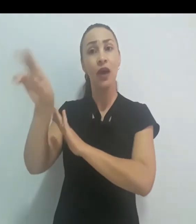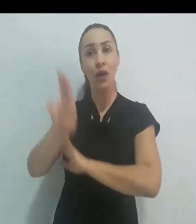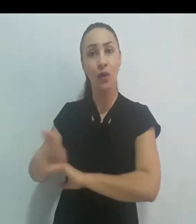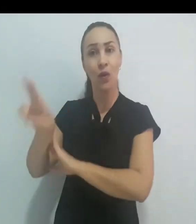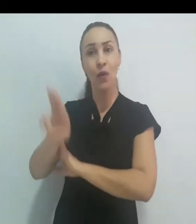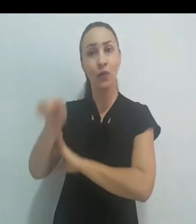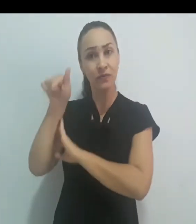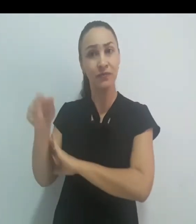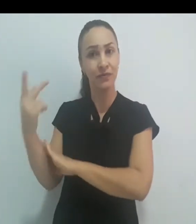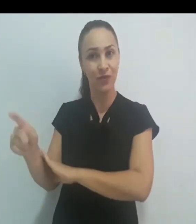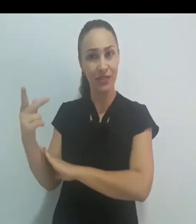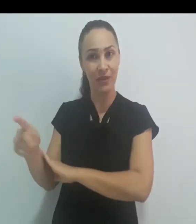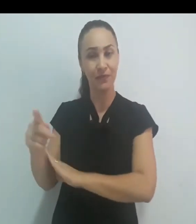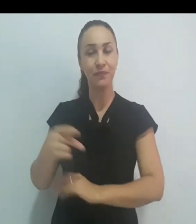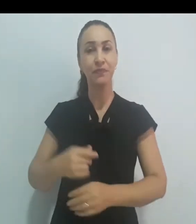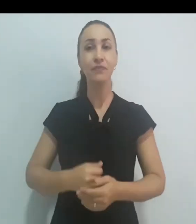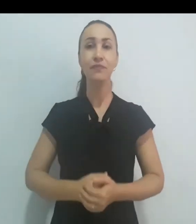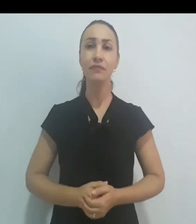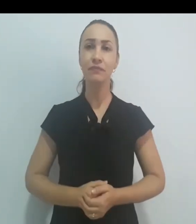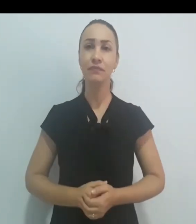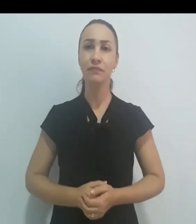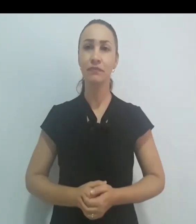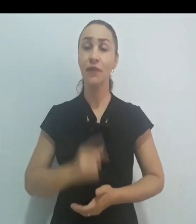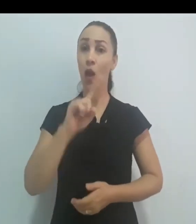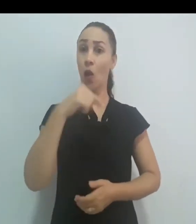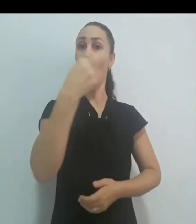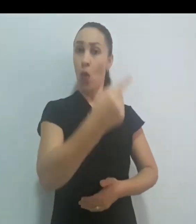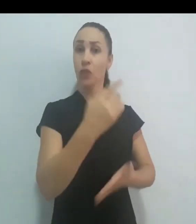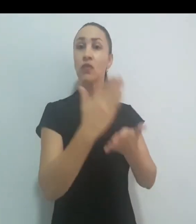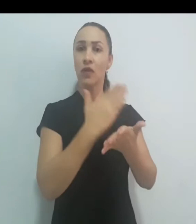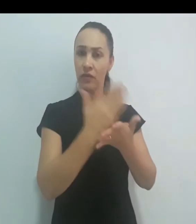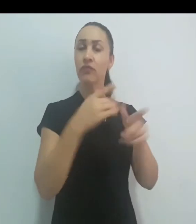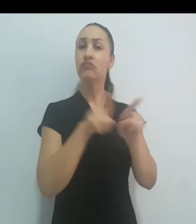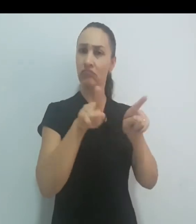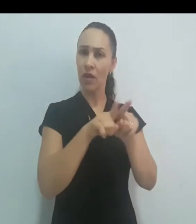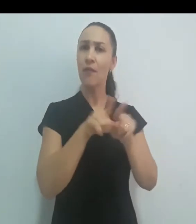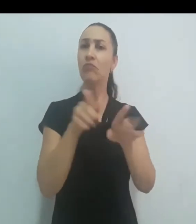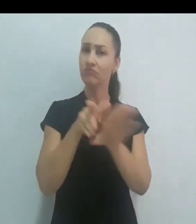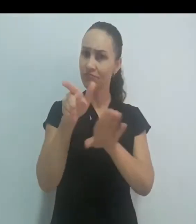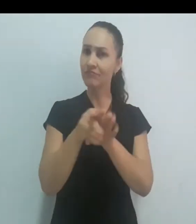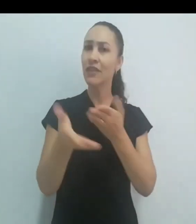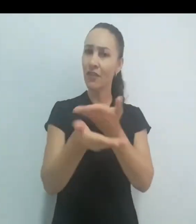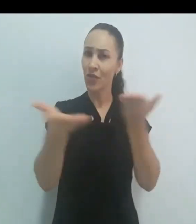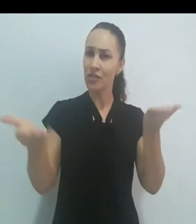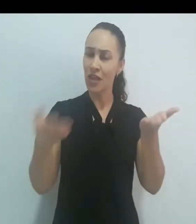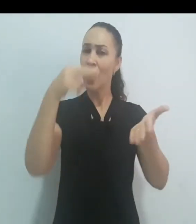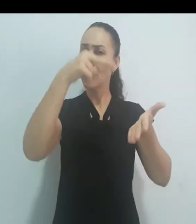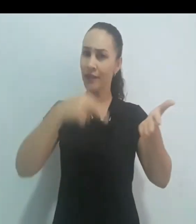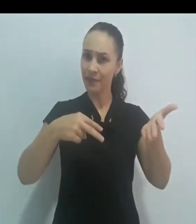a editora da universidade. Além desse livro, tem um outro que eu recomendo, né?